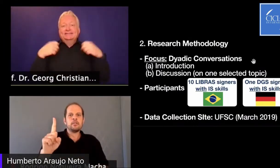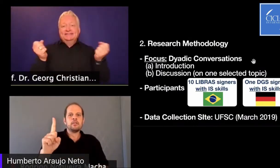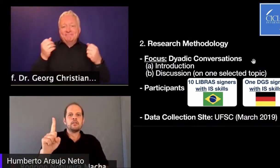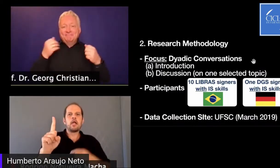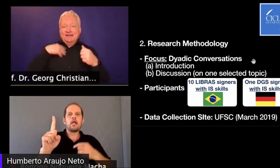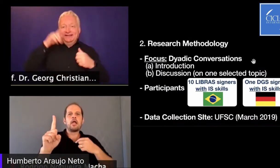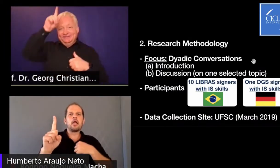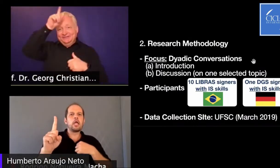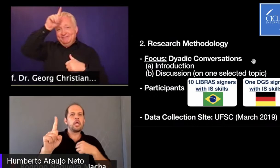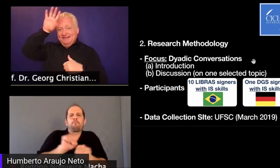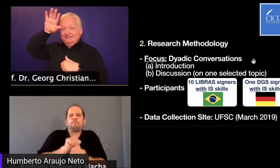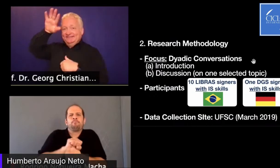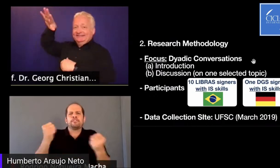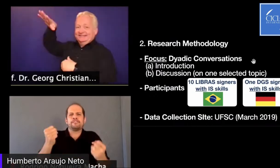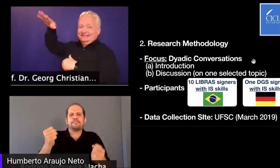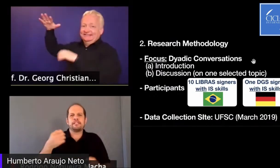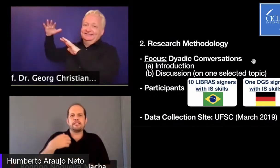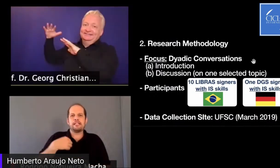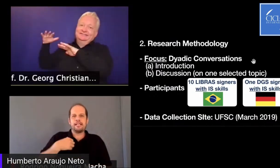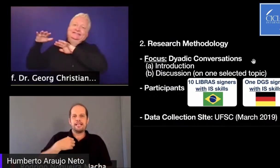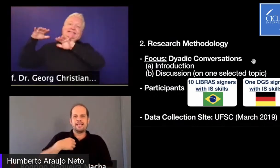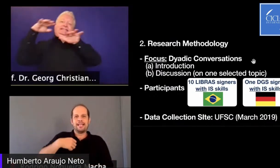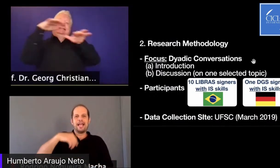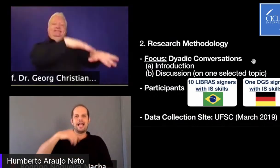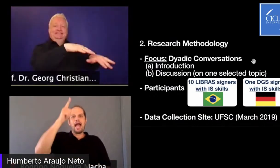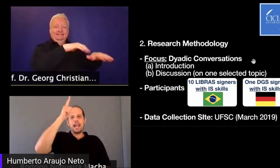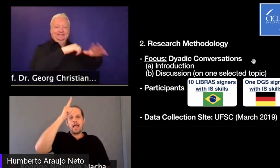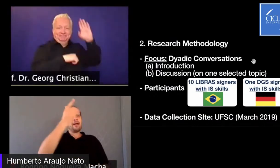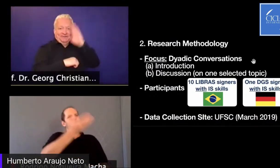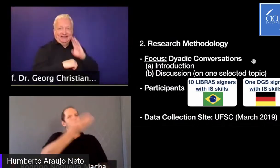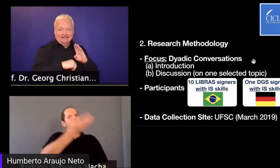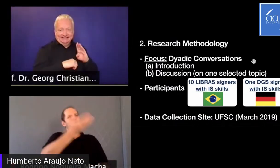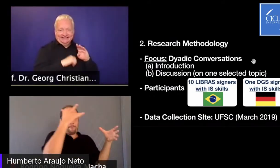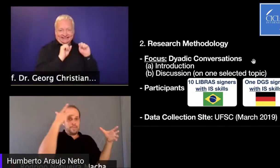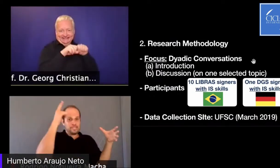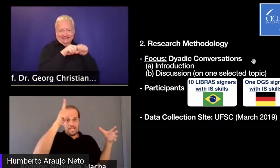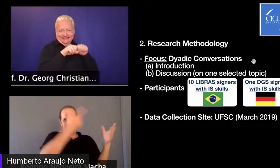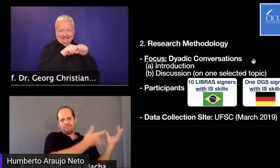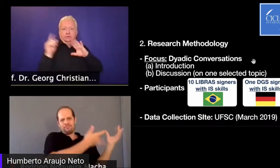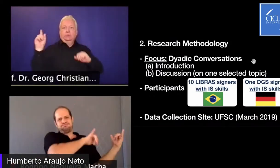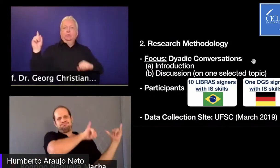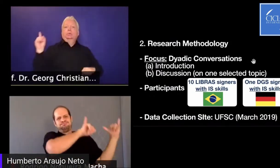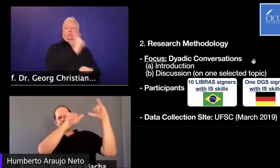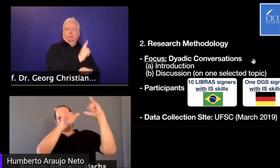exemplo, como que a pessoa alemã